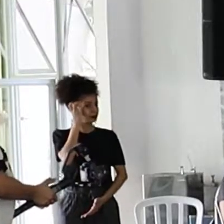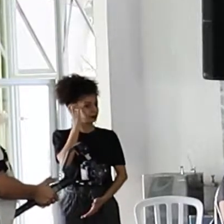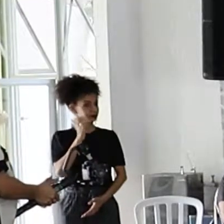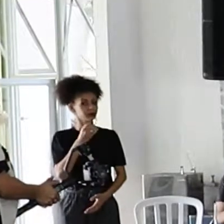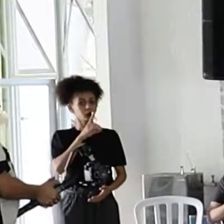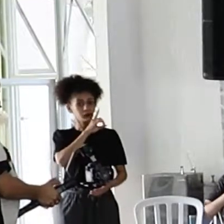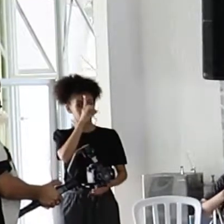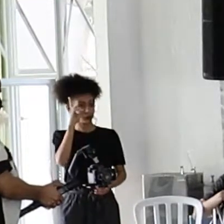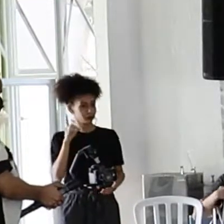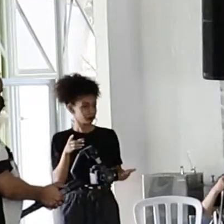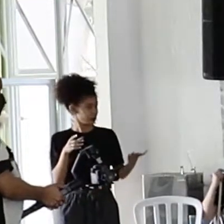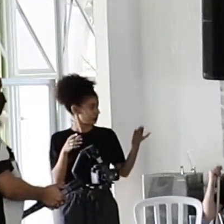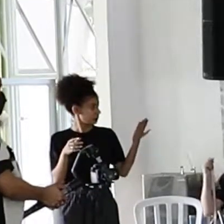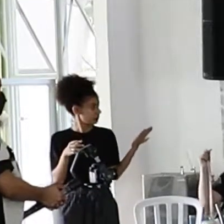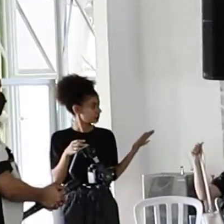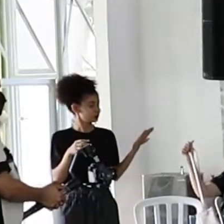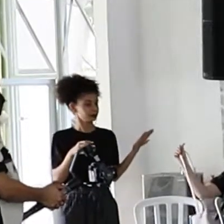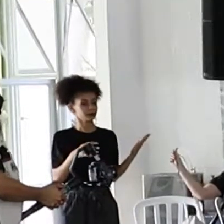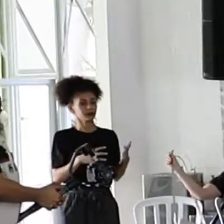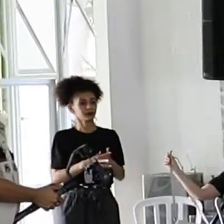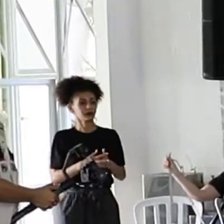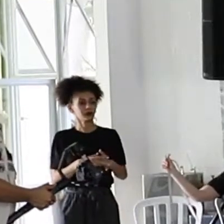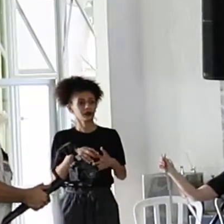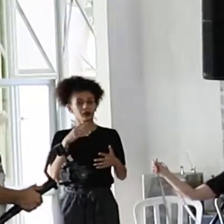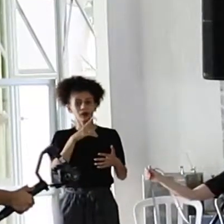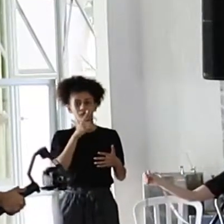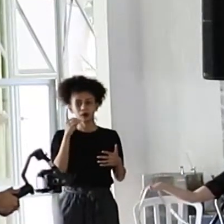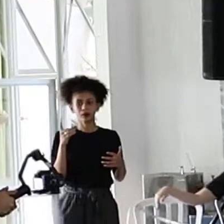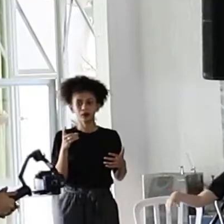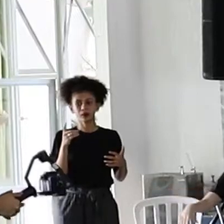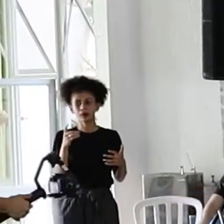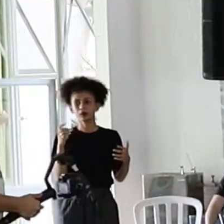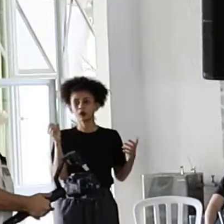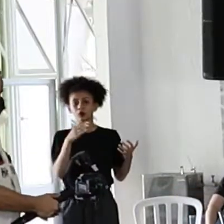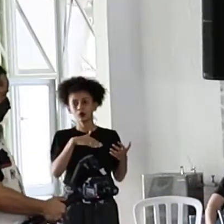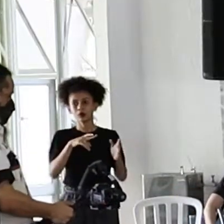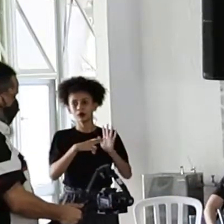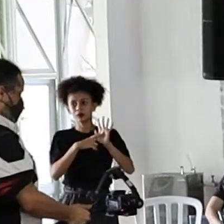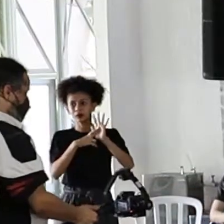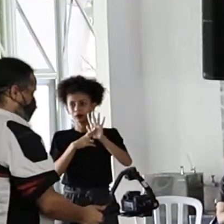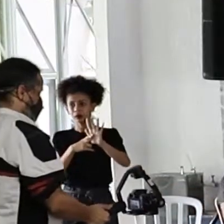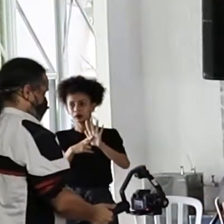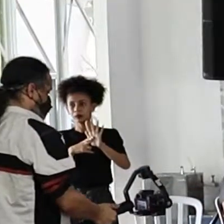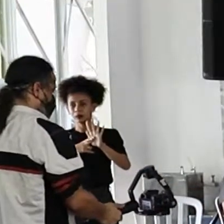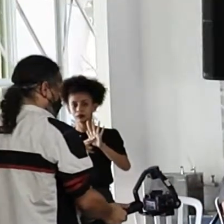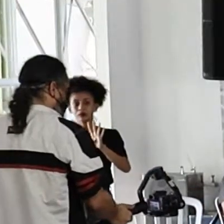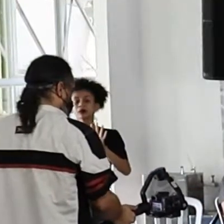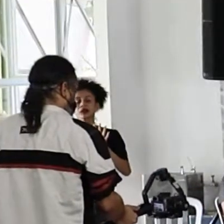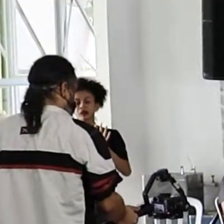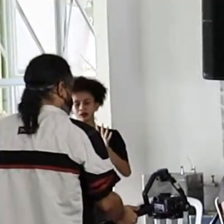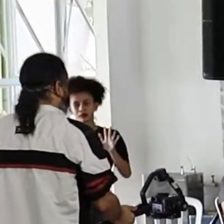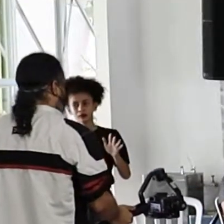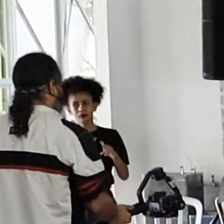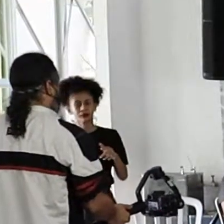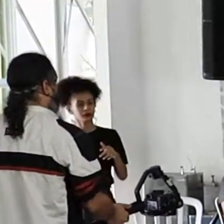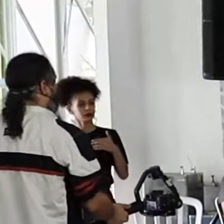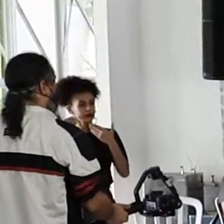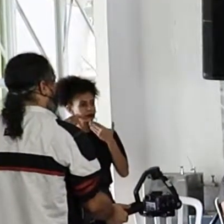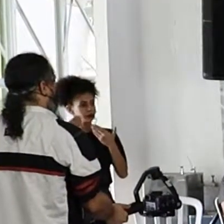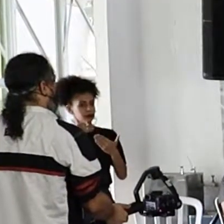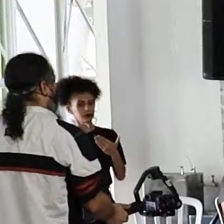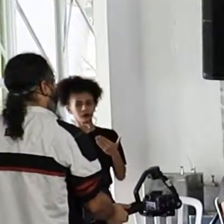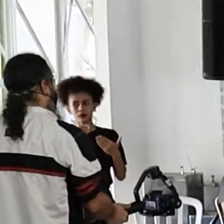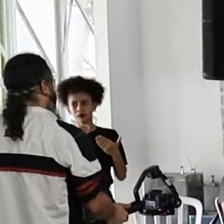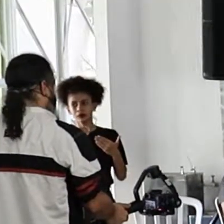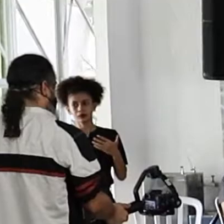Oi bom dia a todos Bom dia aos novos representantes aqui do dispositivo agradecer a